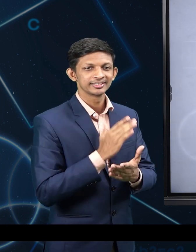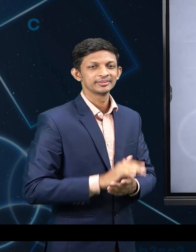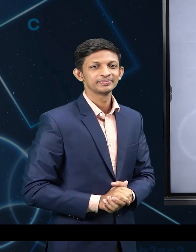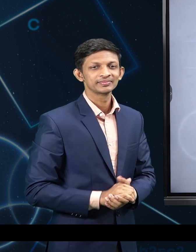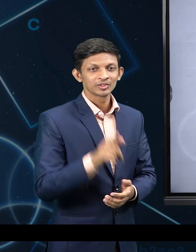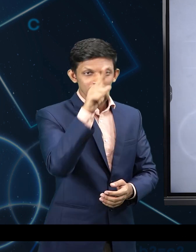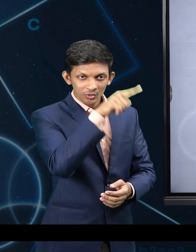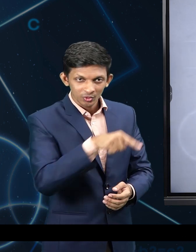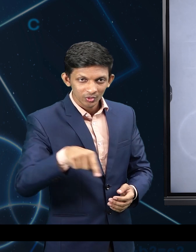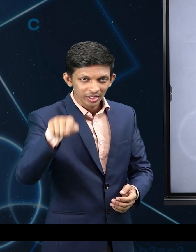ವೃತ್ತ,